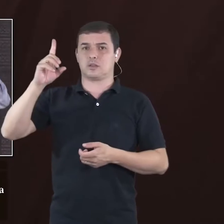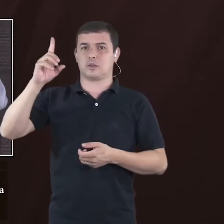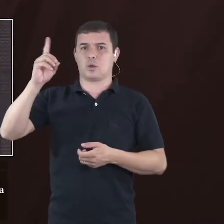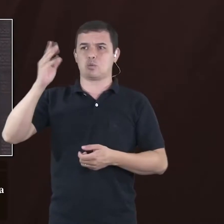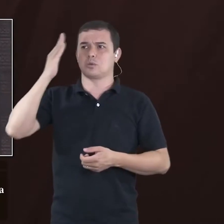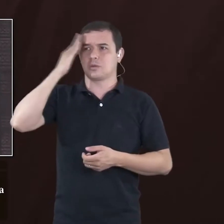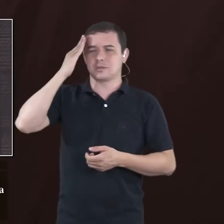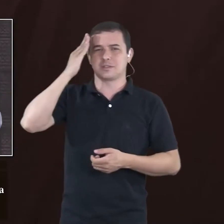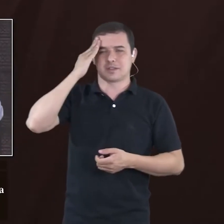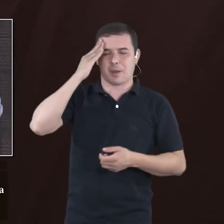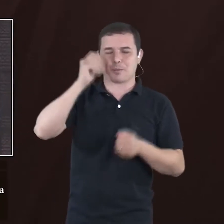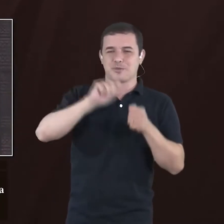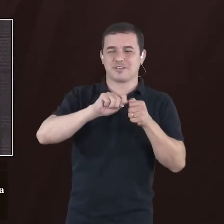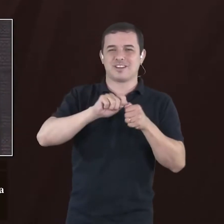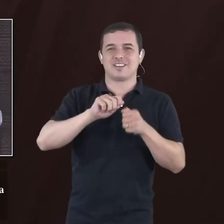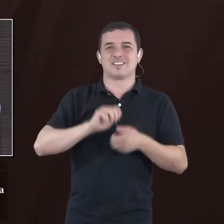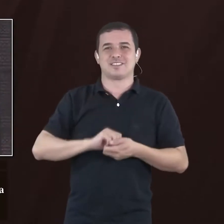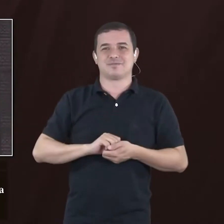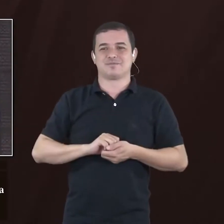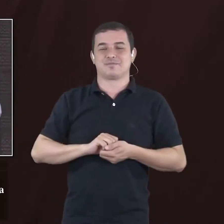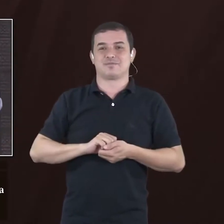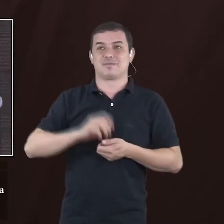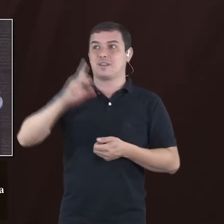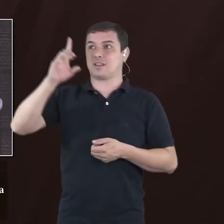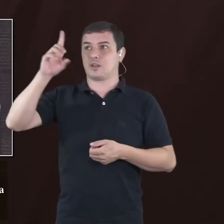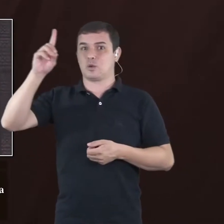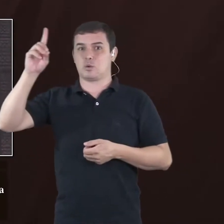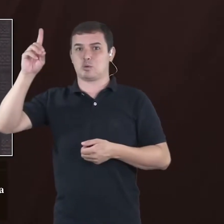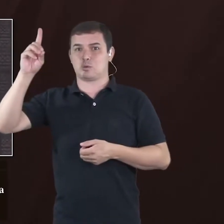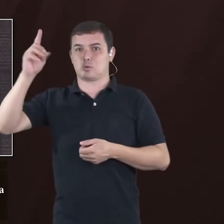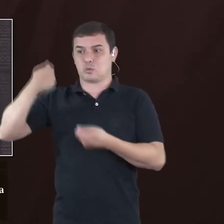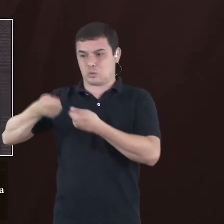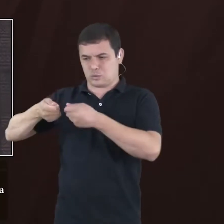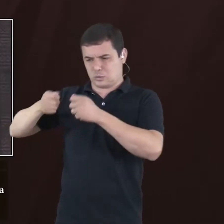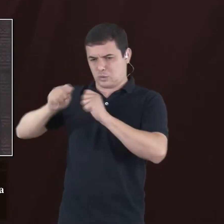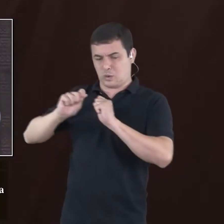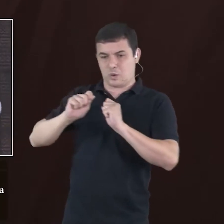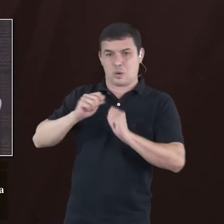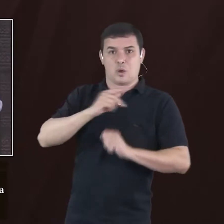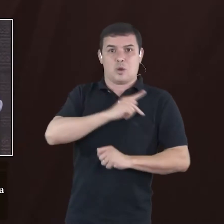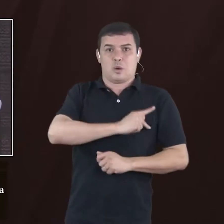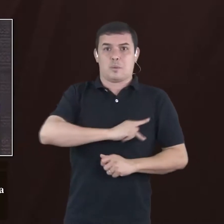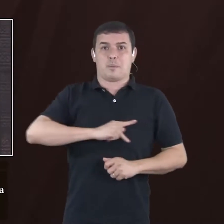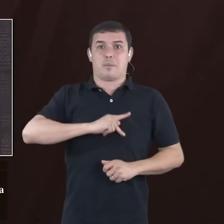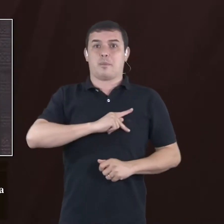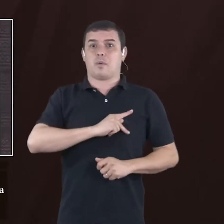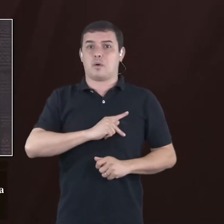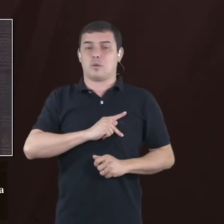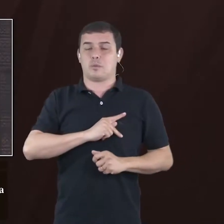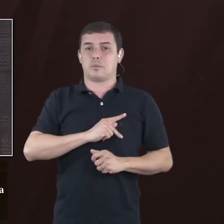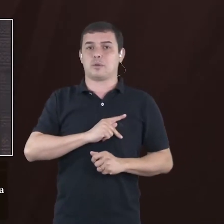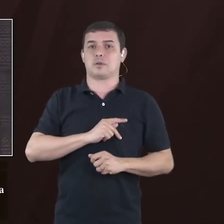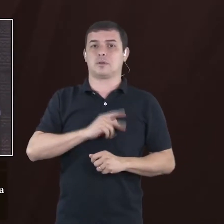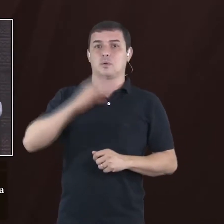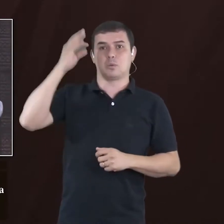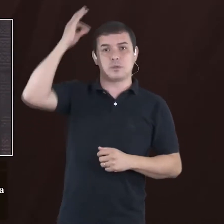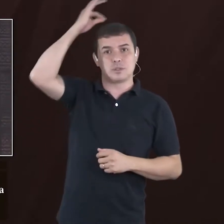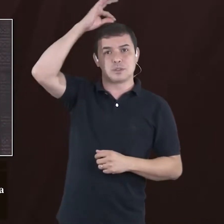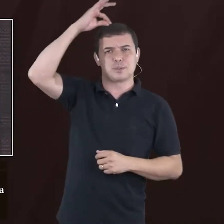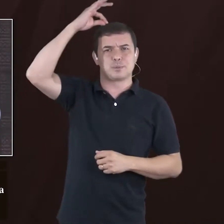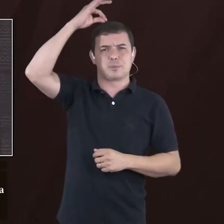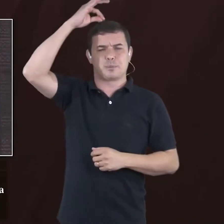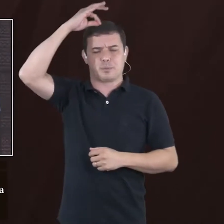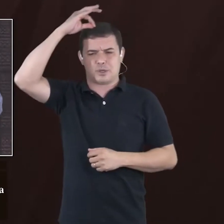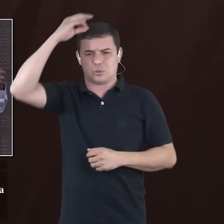está gerindo. Ele hoje enviou o seu servo mais antigo da casa, que é o Espírito, está